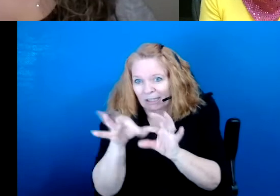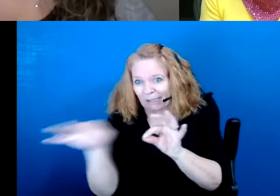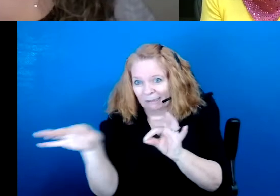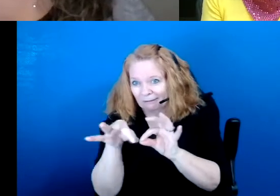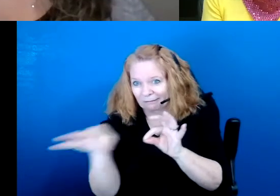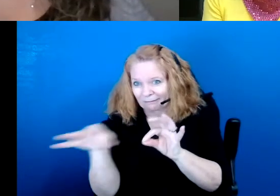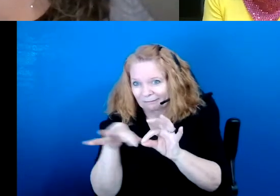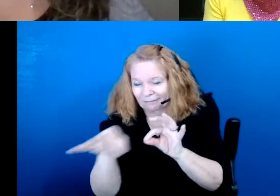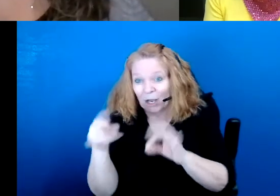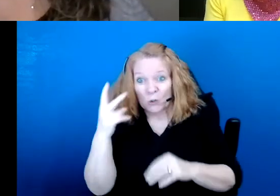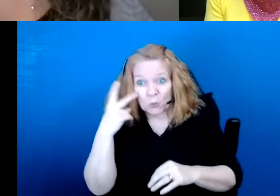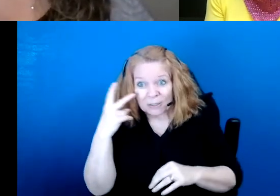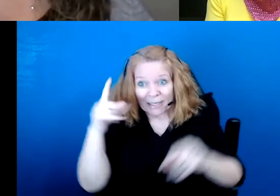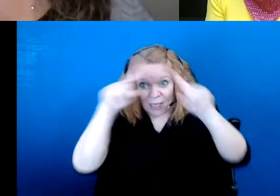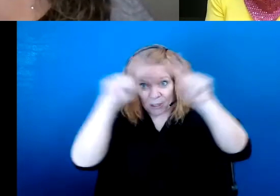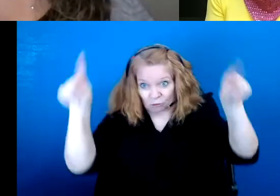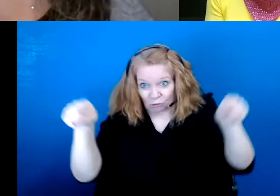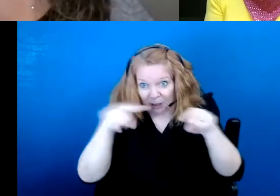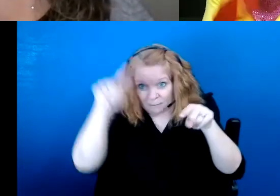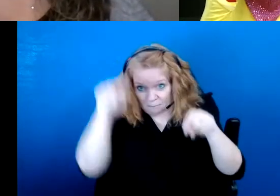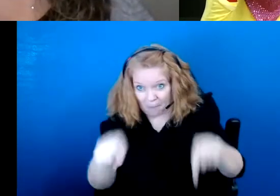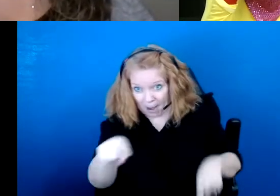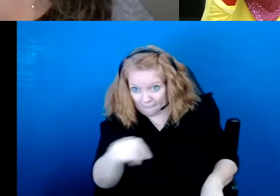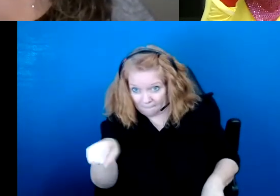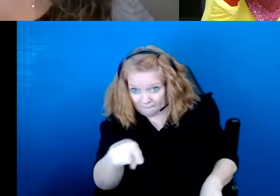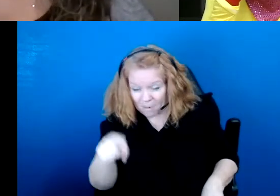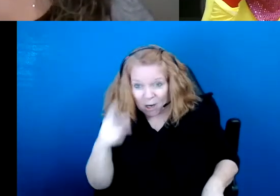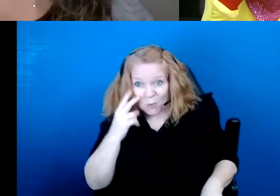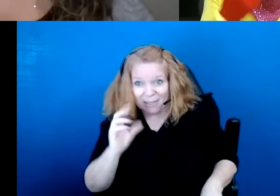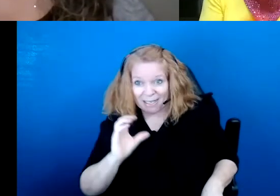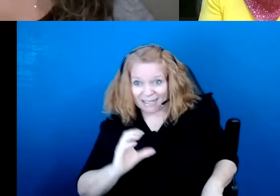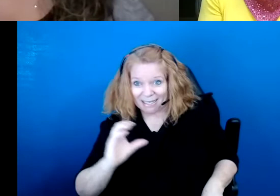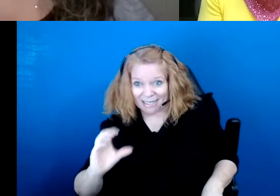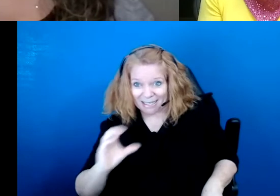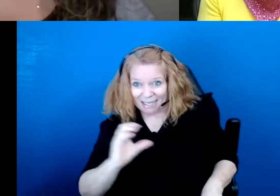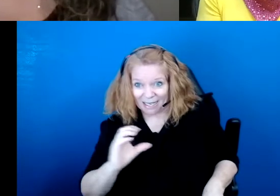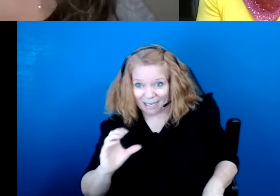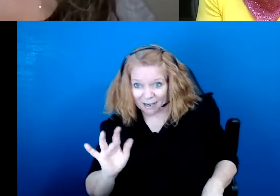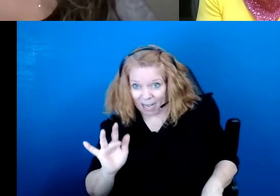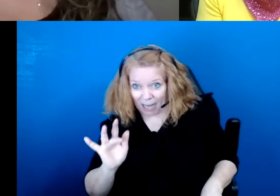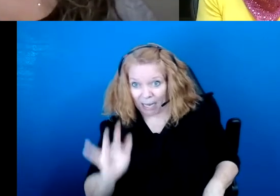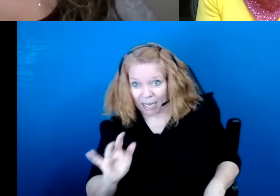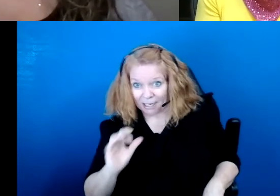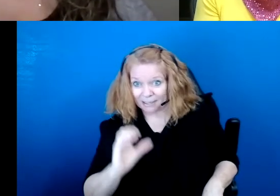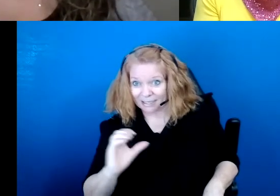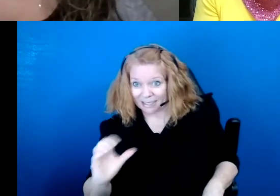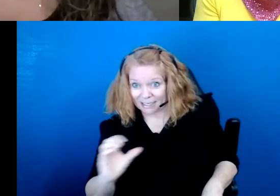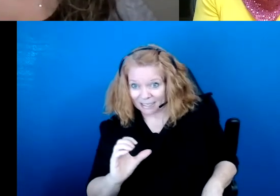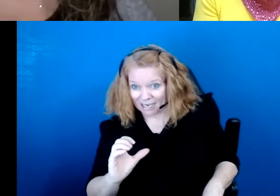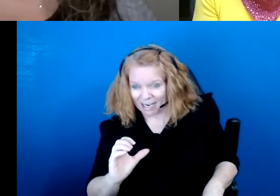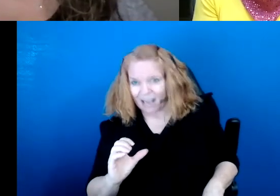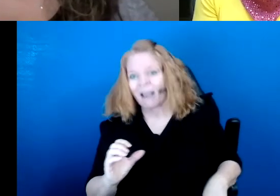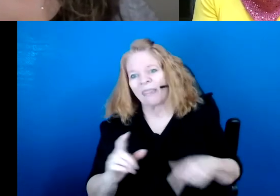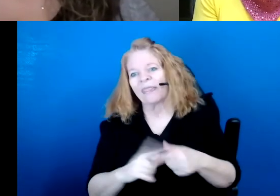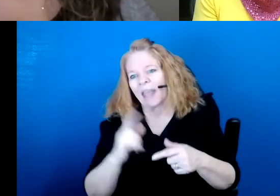subtítulos para ver los títulos está debajo del zoom es el botón que tiene las letras c